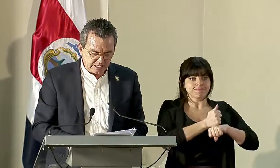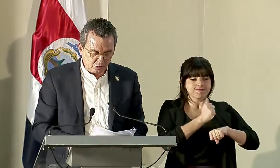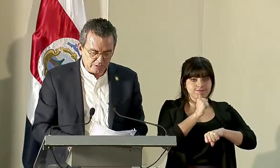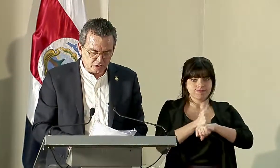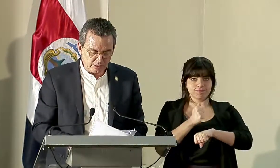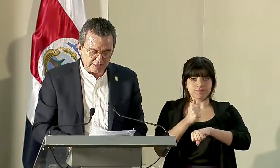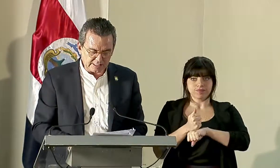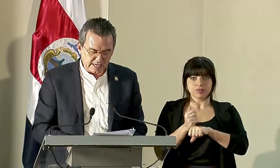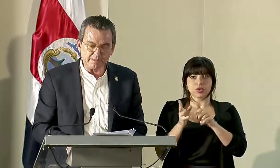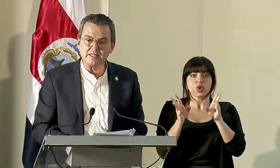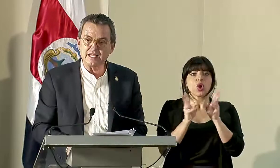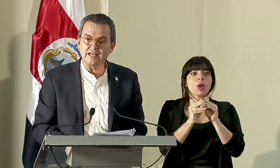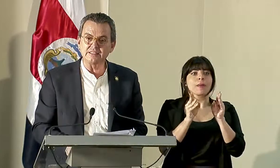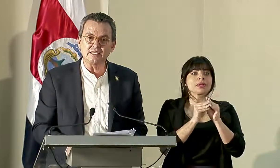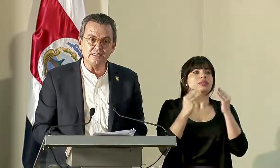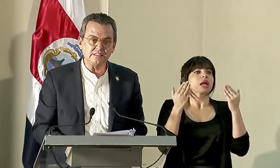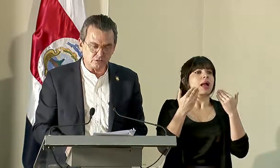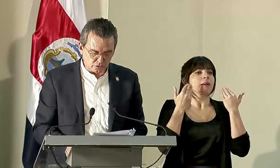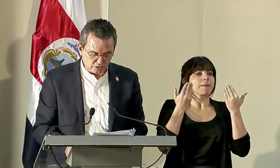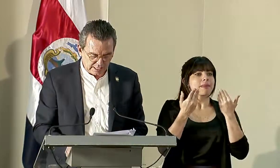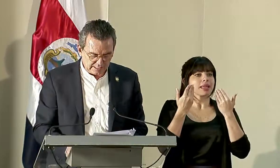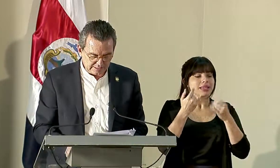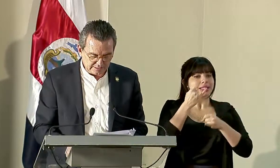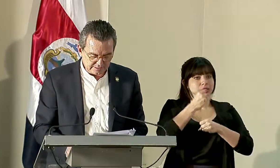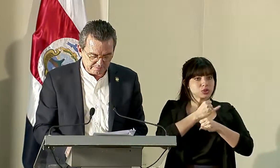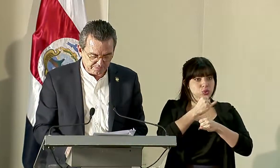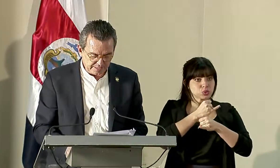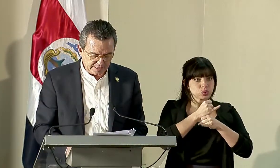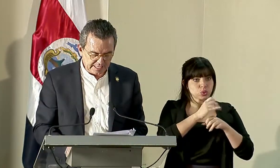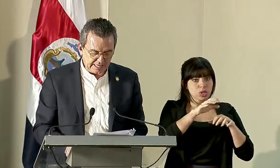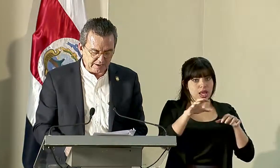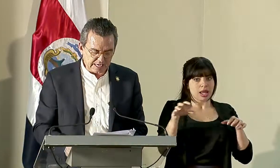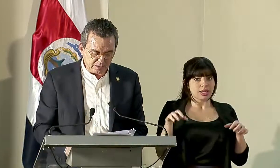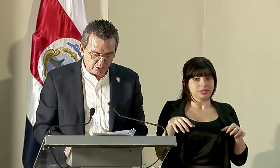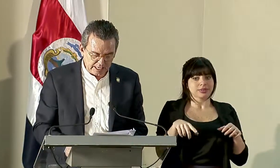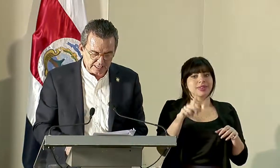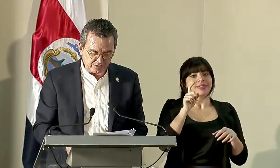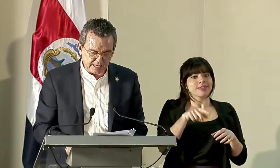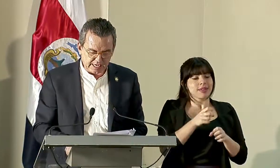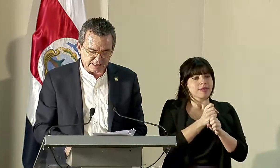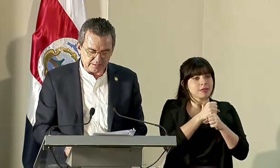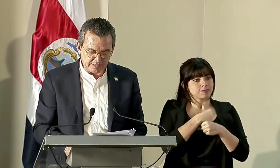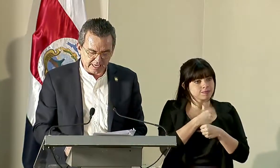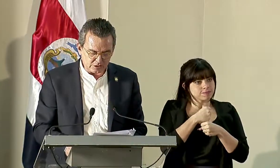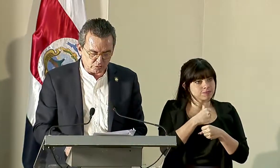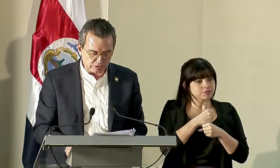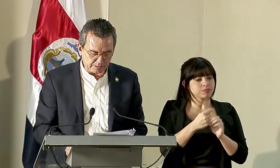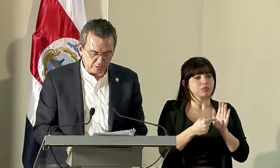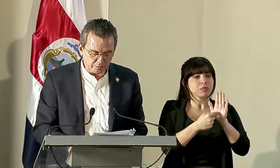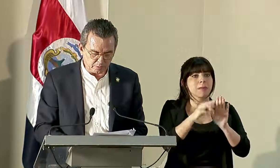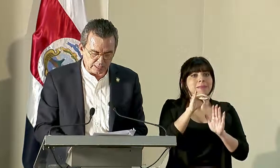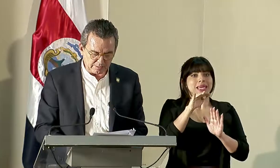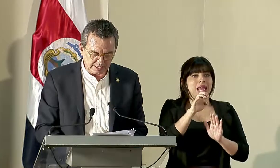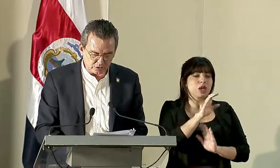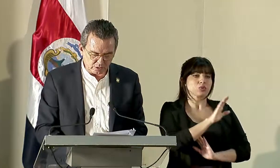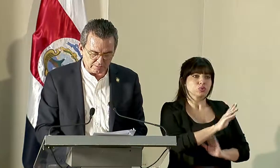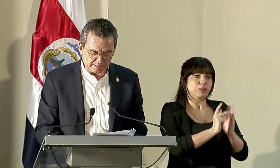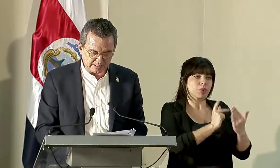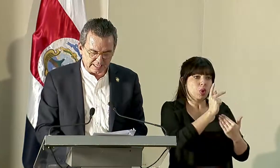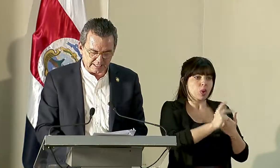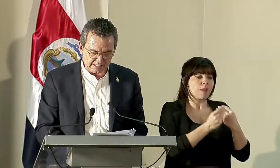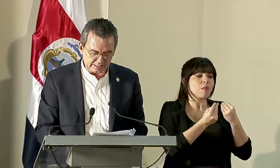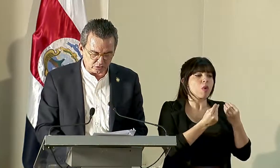establecer las comisiones ambientales institucionales que deben elaborar y entregar ante el MINAE su respectivo programa de